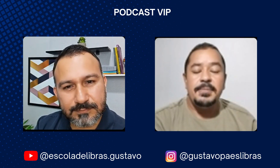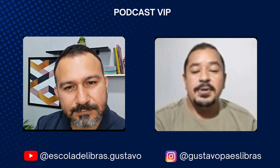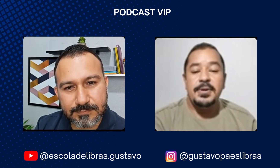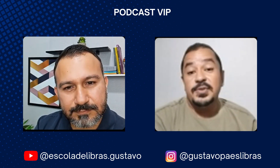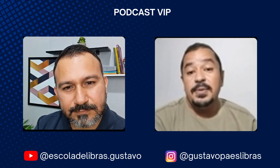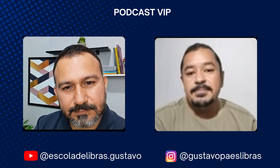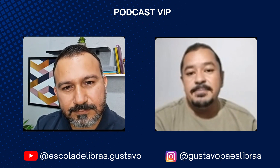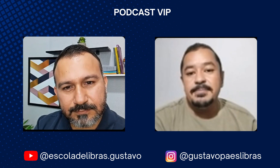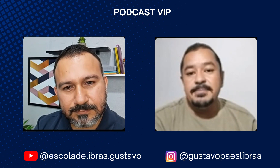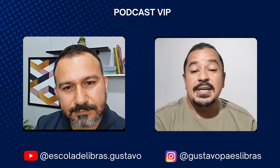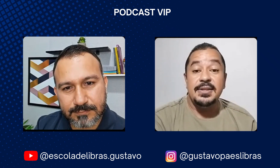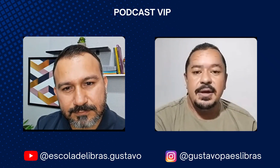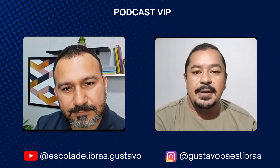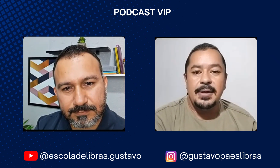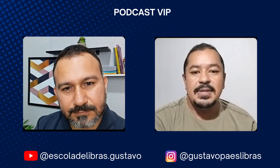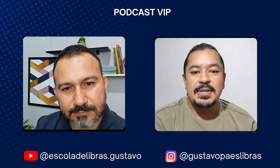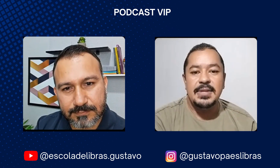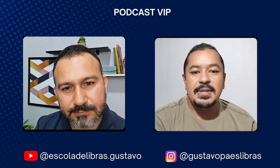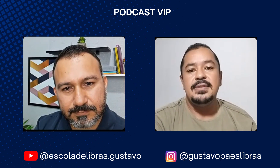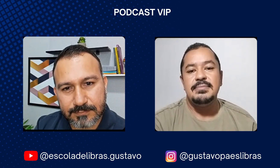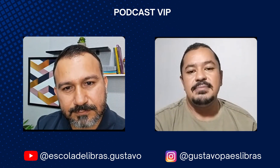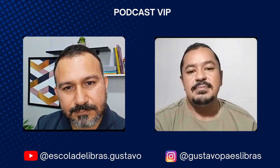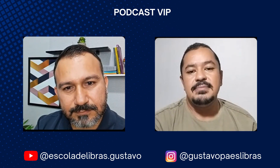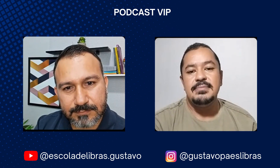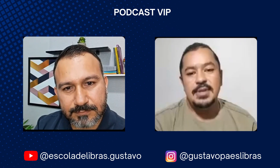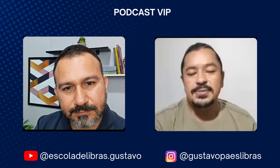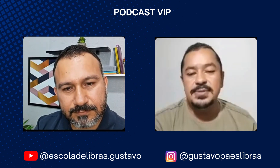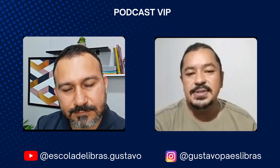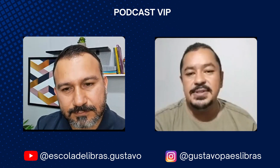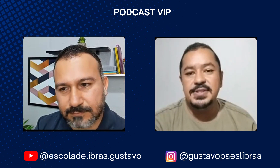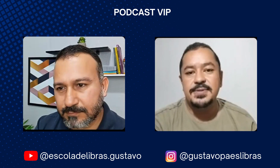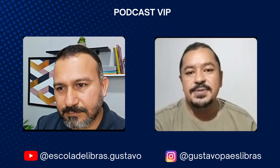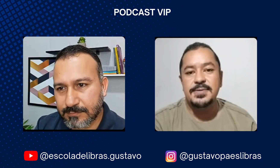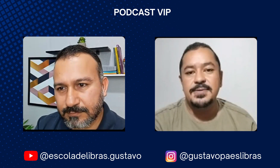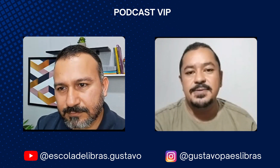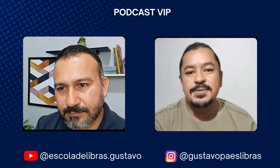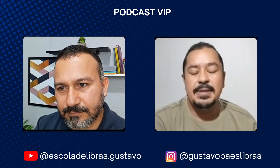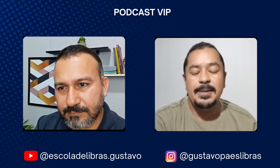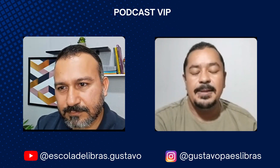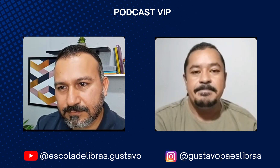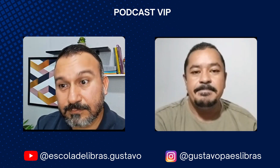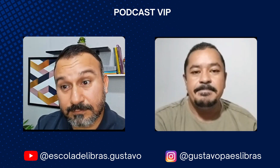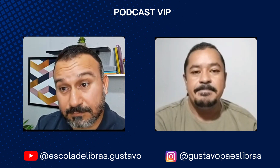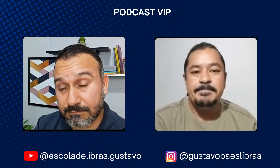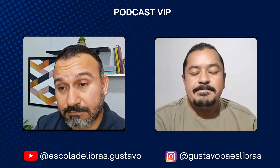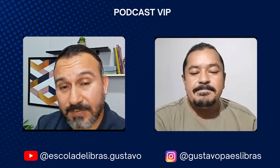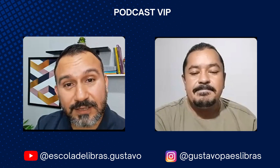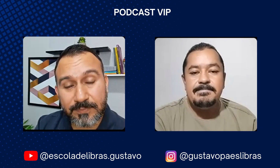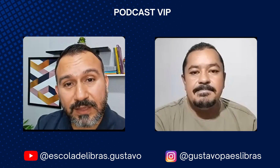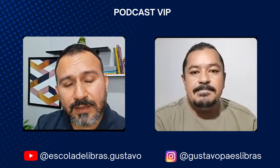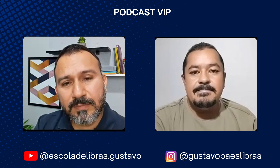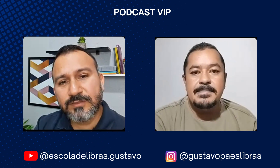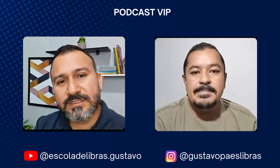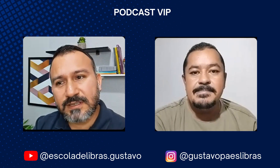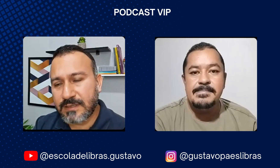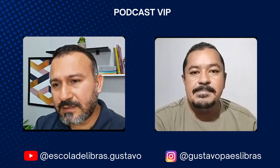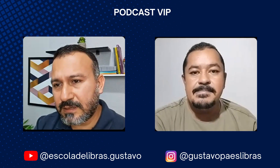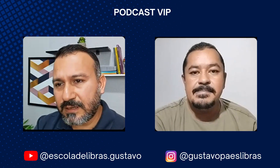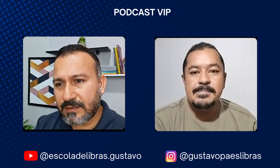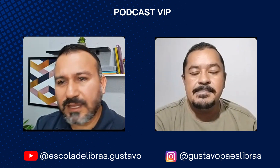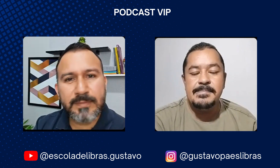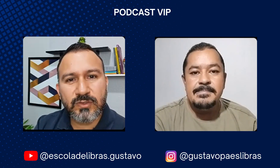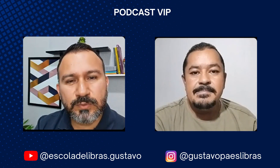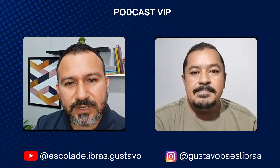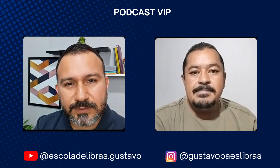gente não pode atuar, não consegue atuar, né, e reconhecer que nem tudo a gente consegue interpretar. É, mas